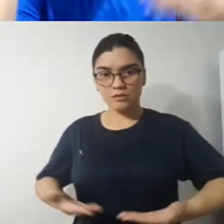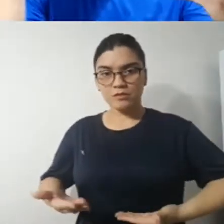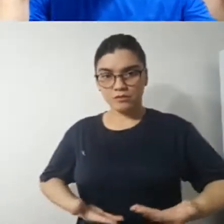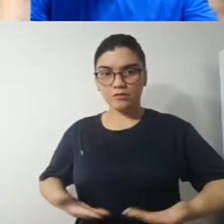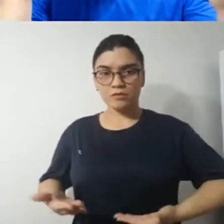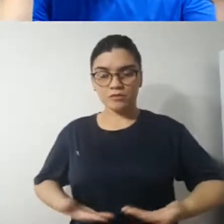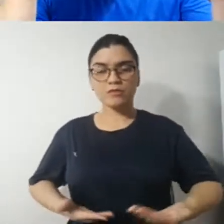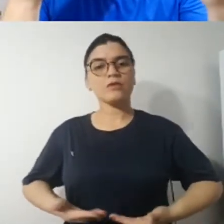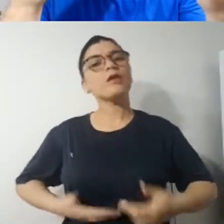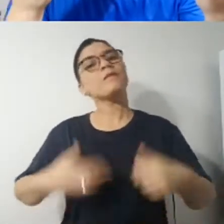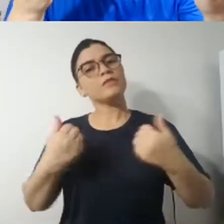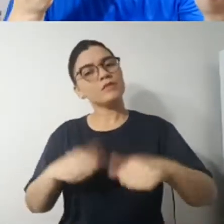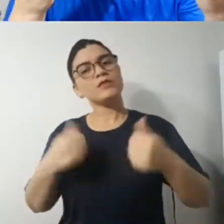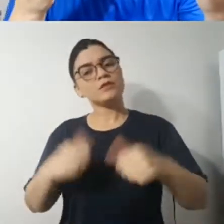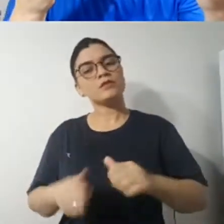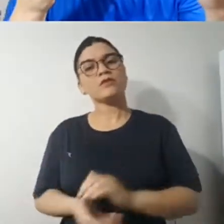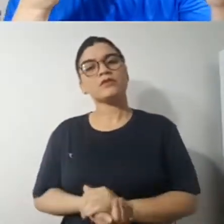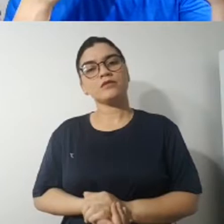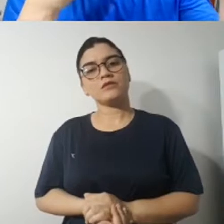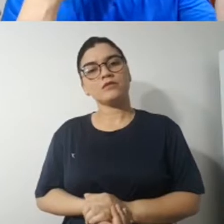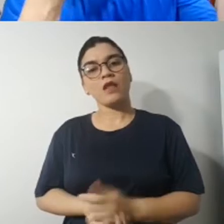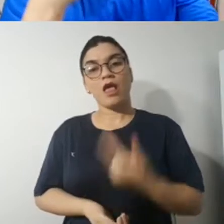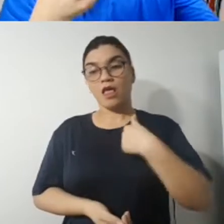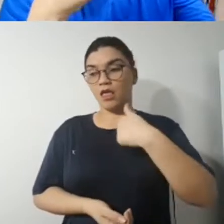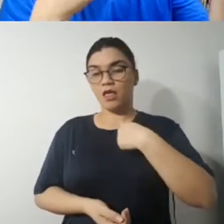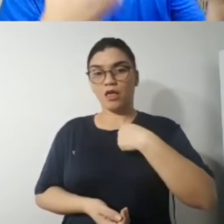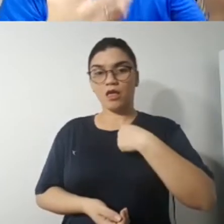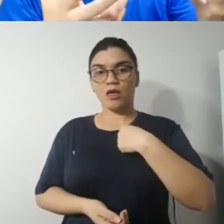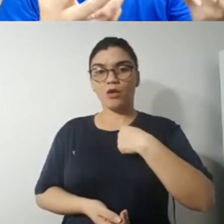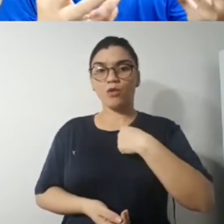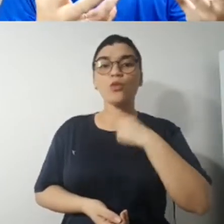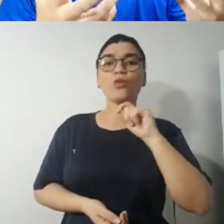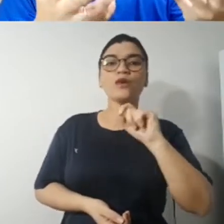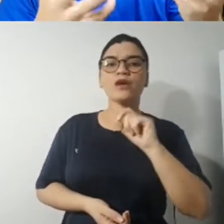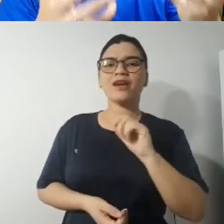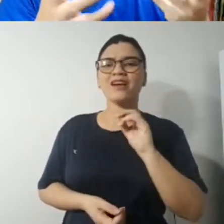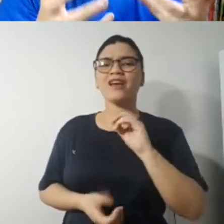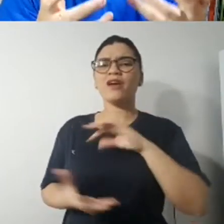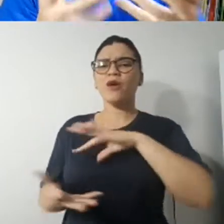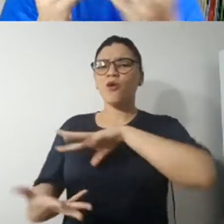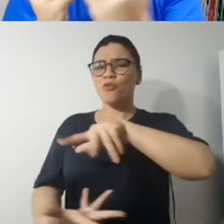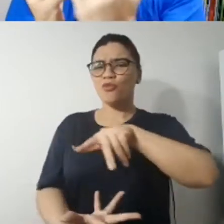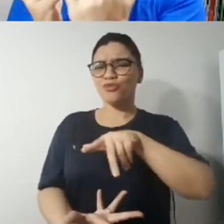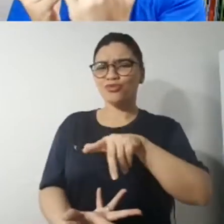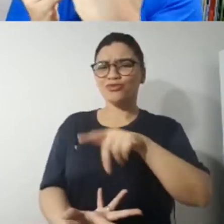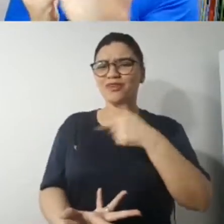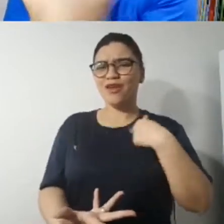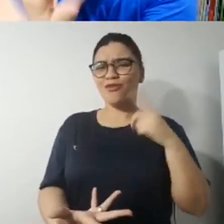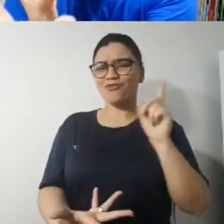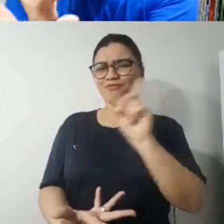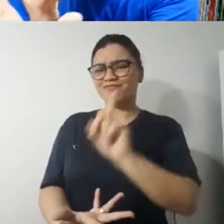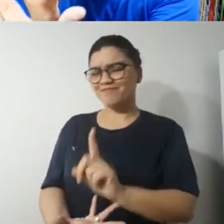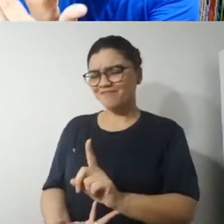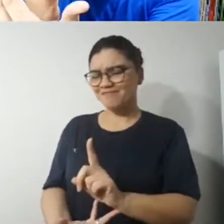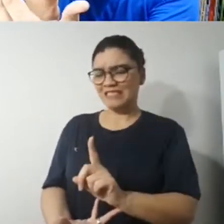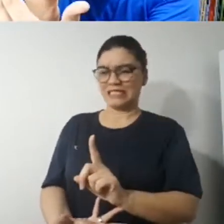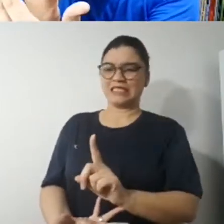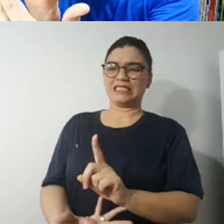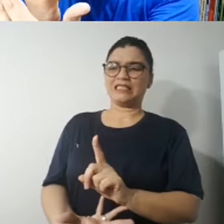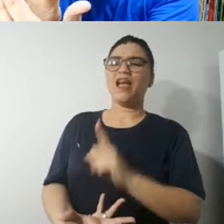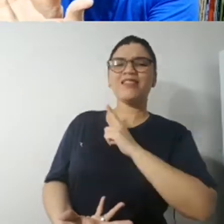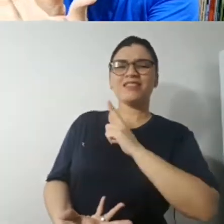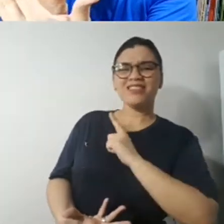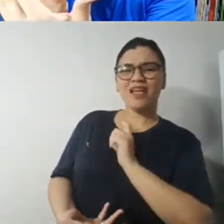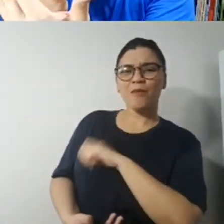estou em um mundo perverso e mau. Onde eu tenho pessoas de fora